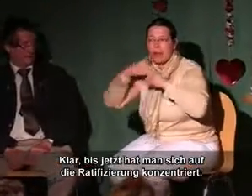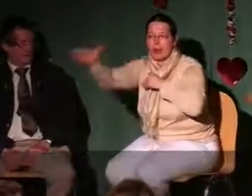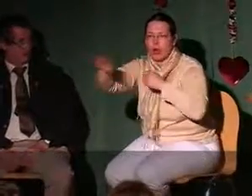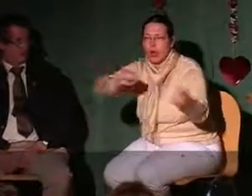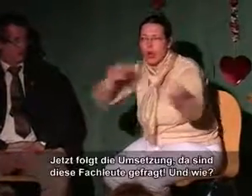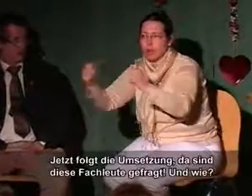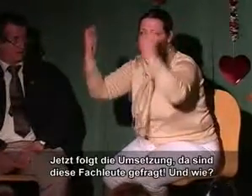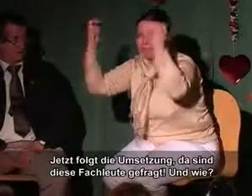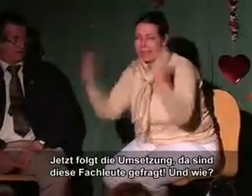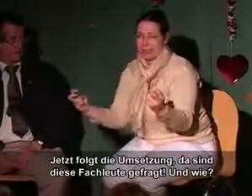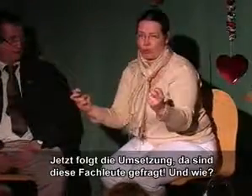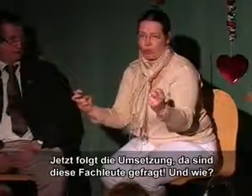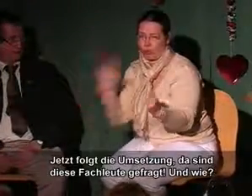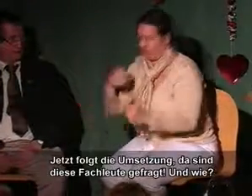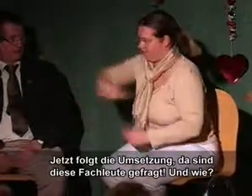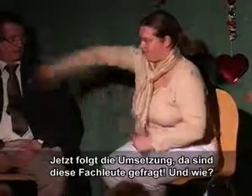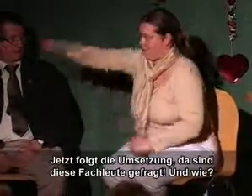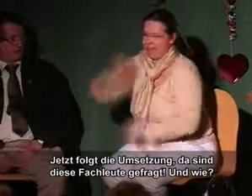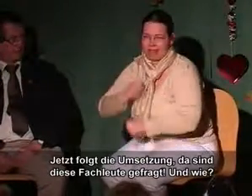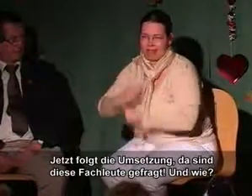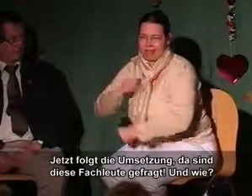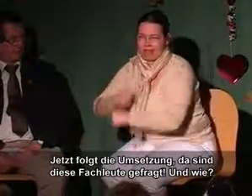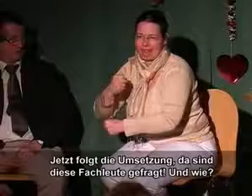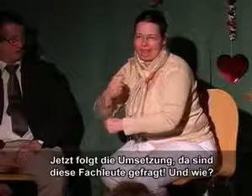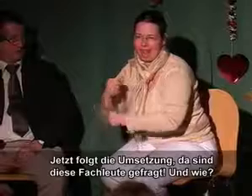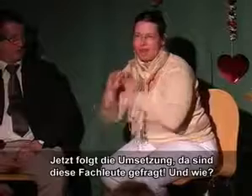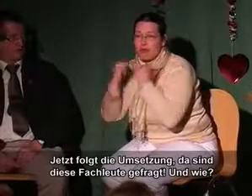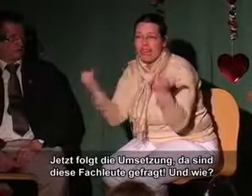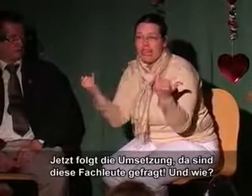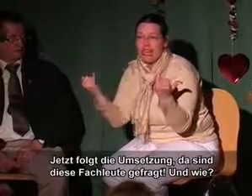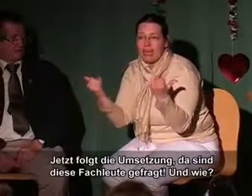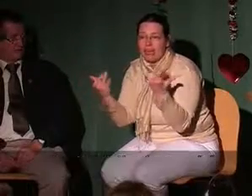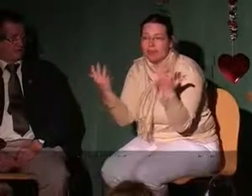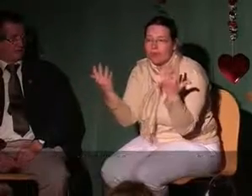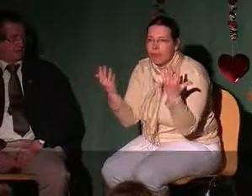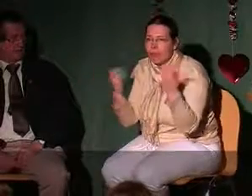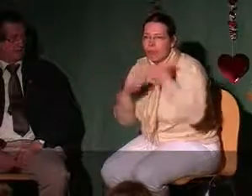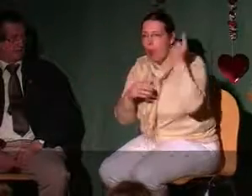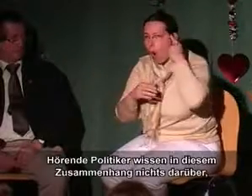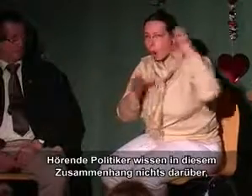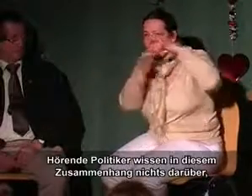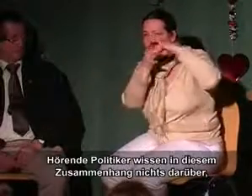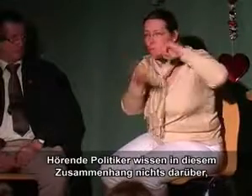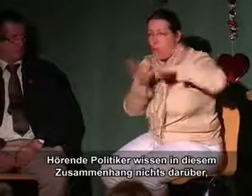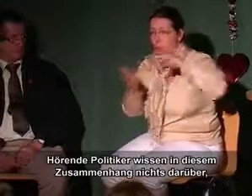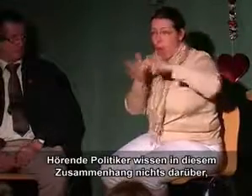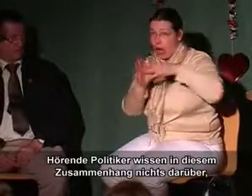konzentriert. Jetzt folgt die Umsetzung. Da sind diese Fachleute gefragt. Und wie? Hörende